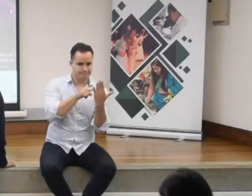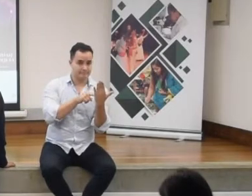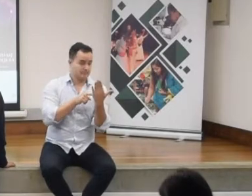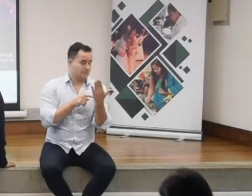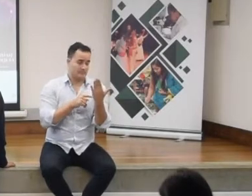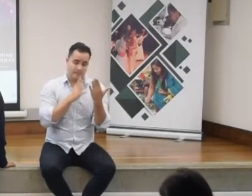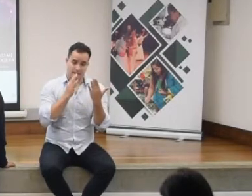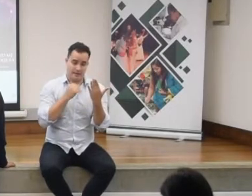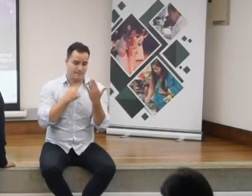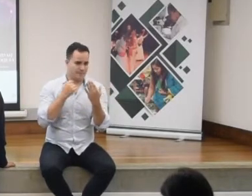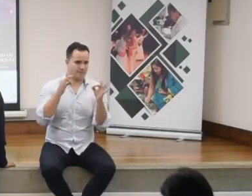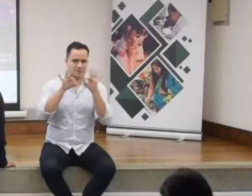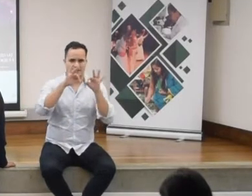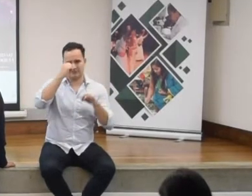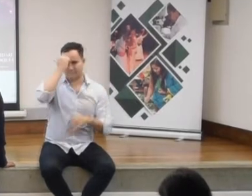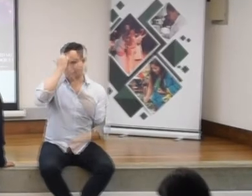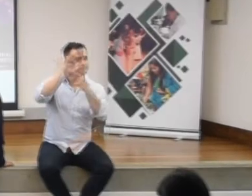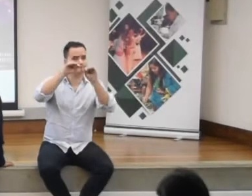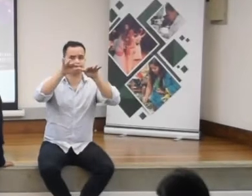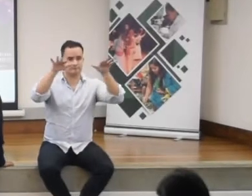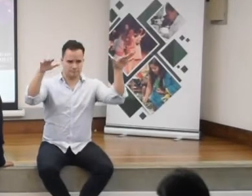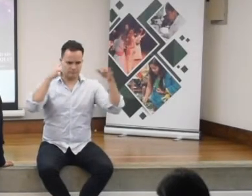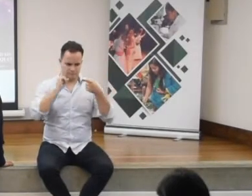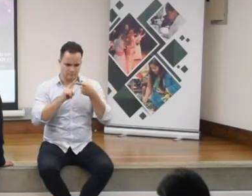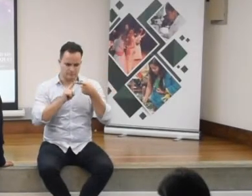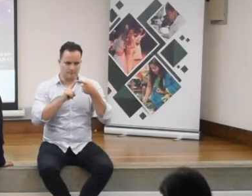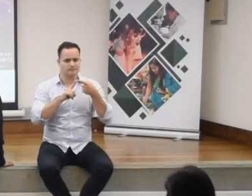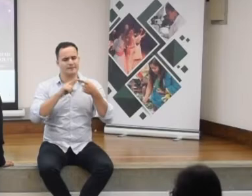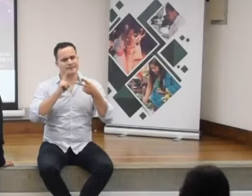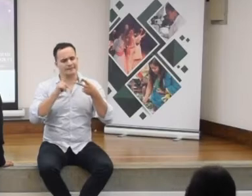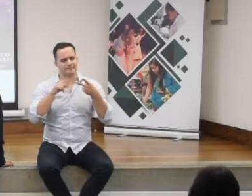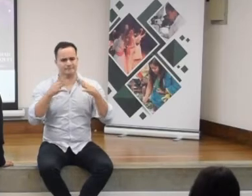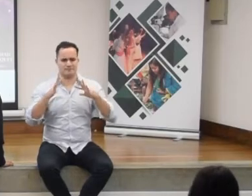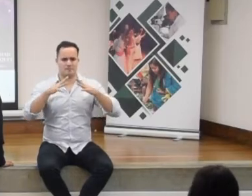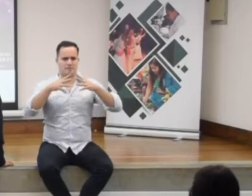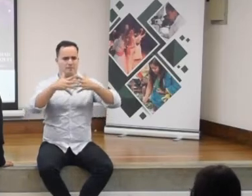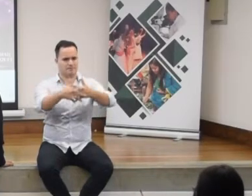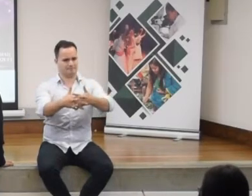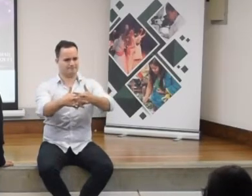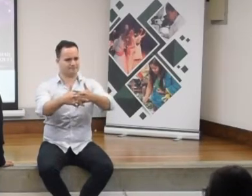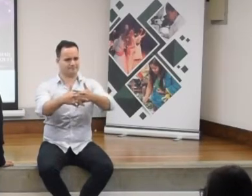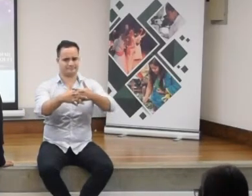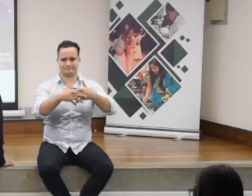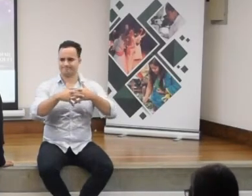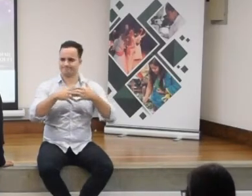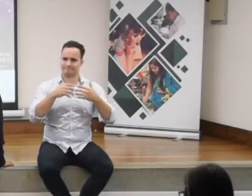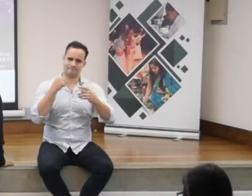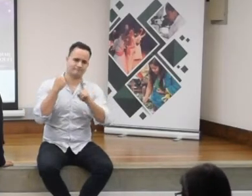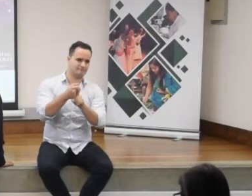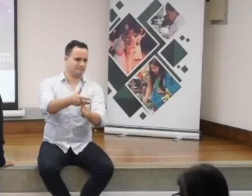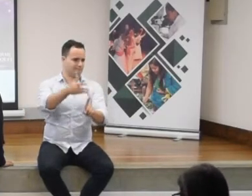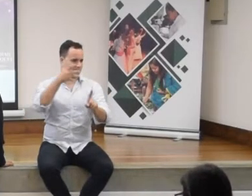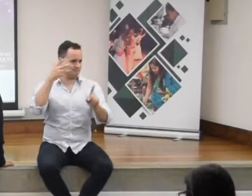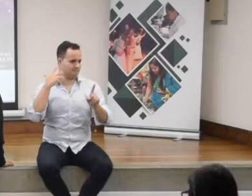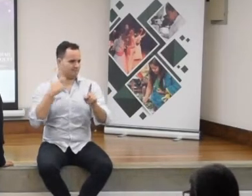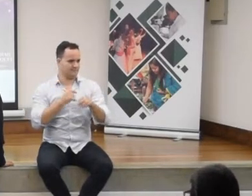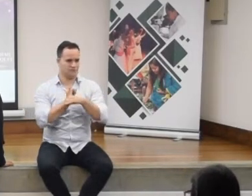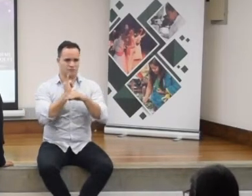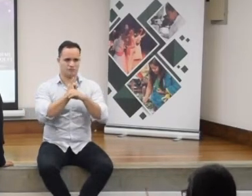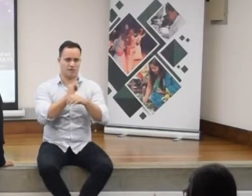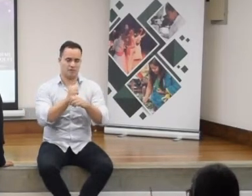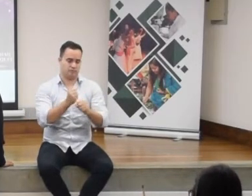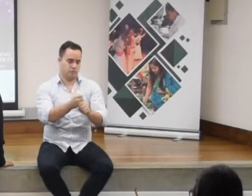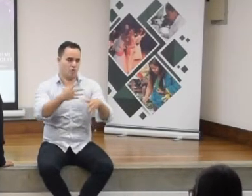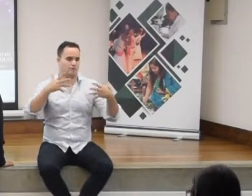no solamente de cara a reconocer y visibilizar, sino para articularlas y darles un peso digamos